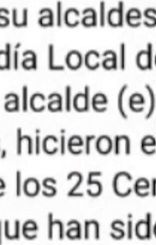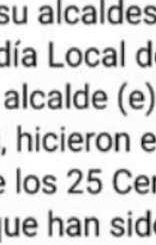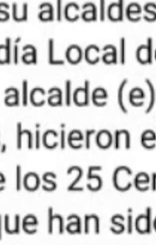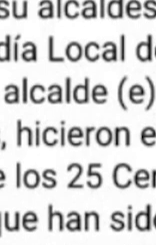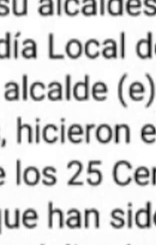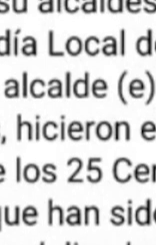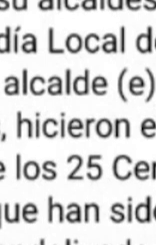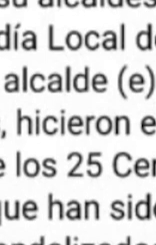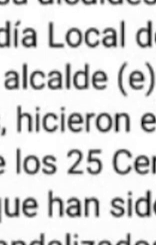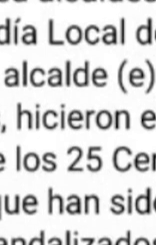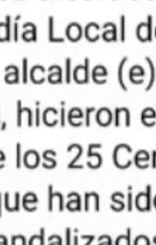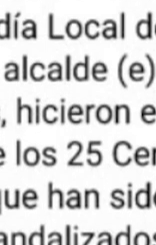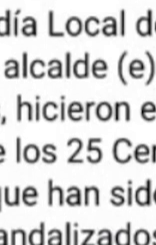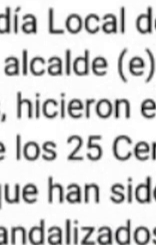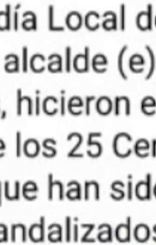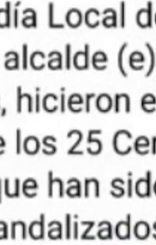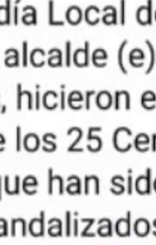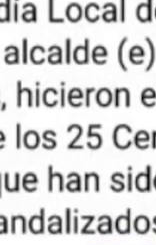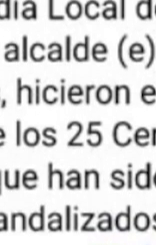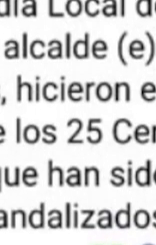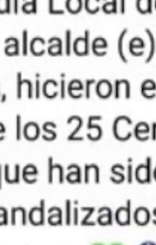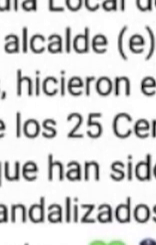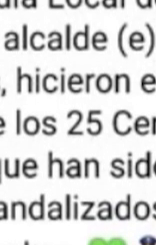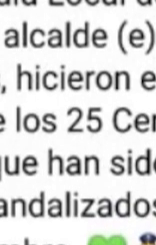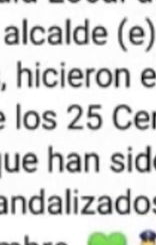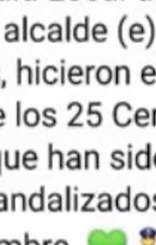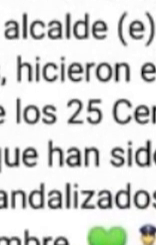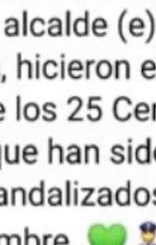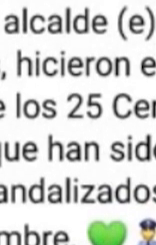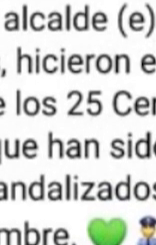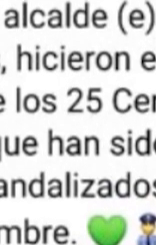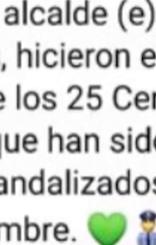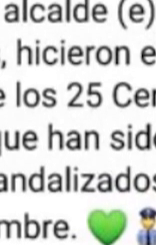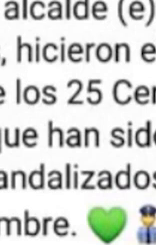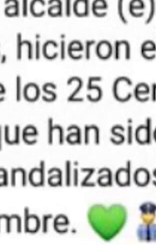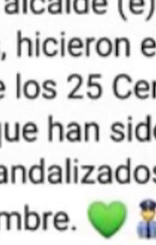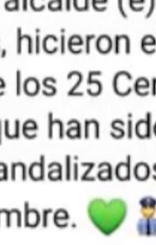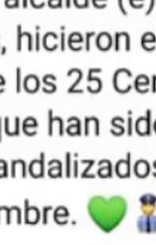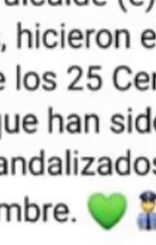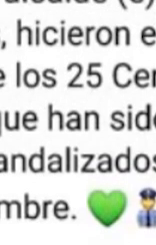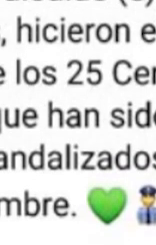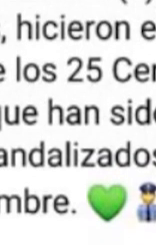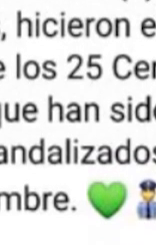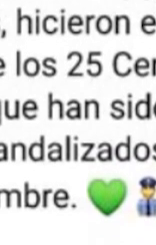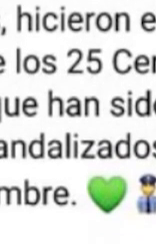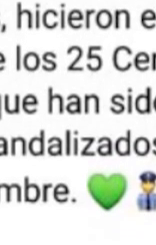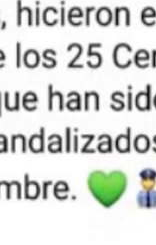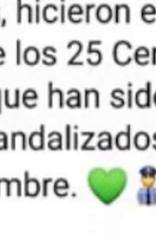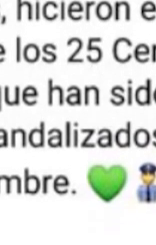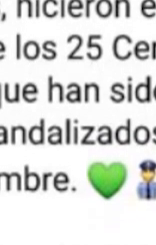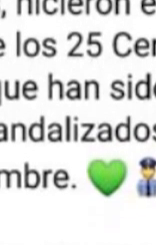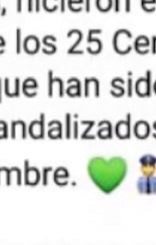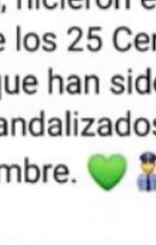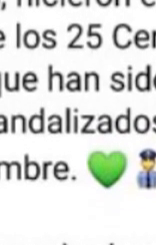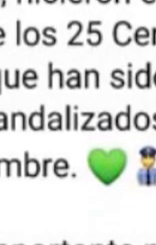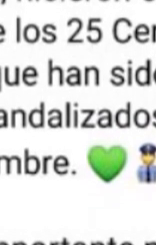torres hicieron entrega del caic juan rey uno de los 25 centros de atención inmediata que han sido reconstruidos tras ser